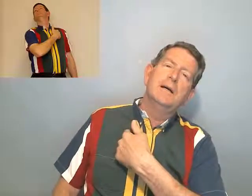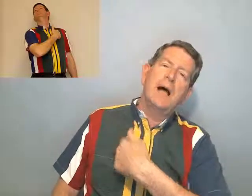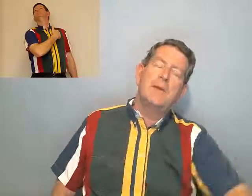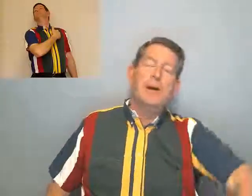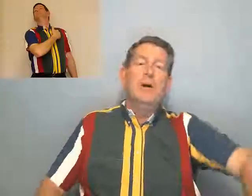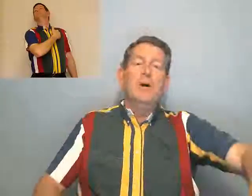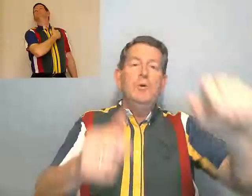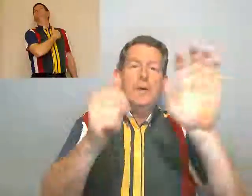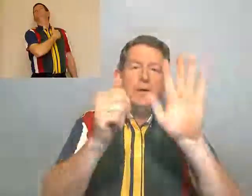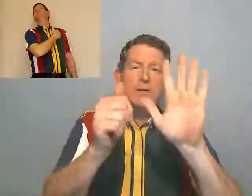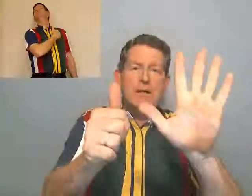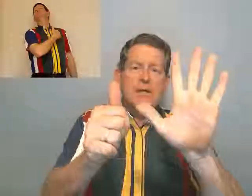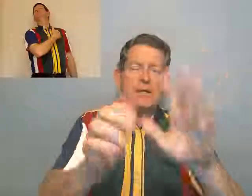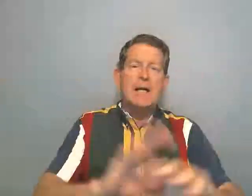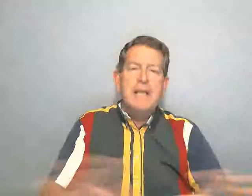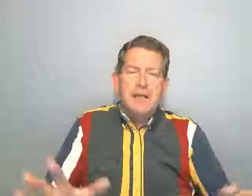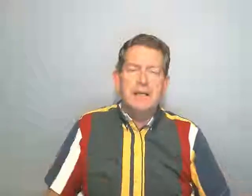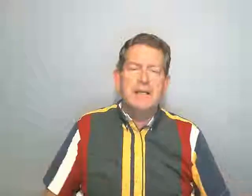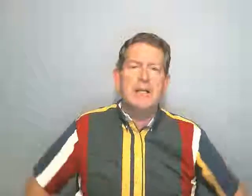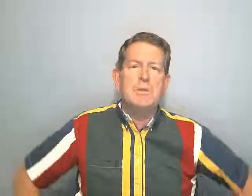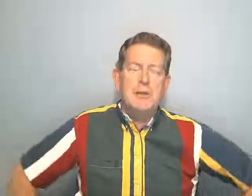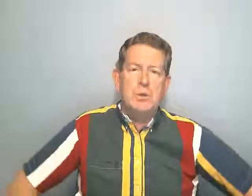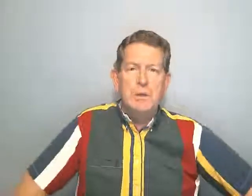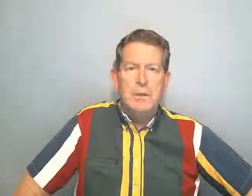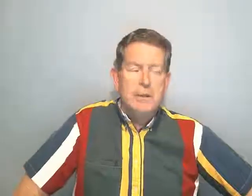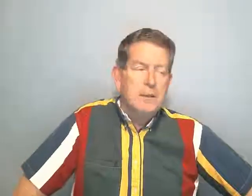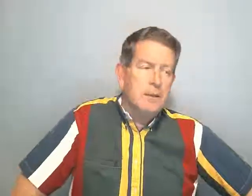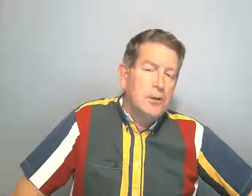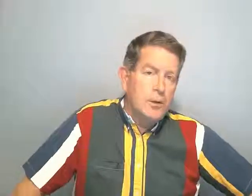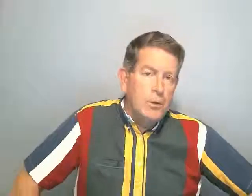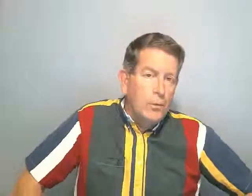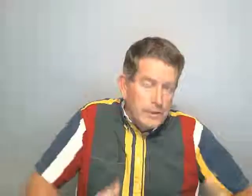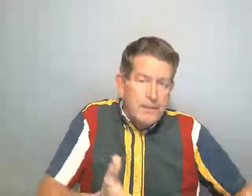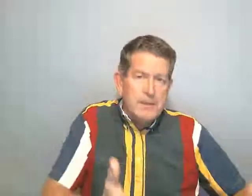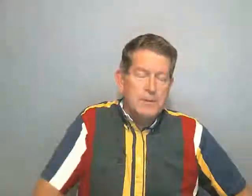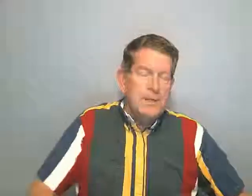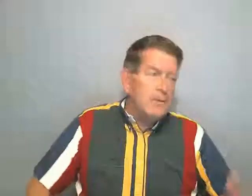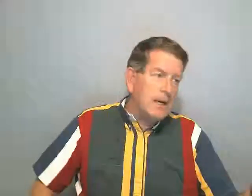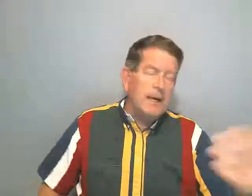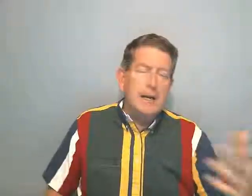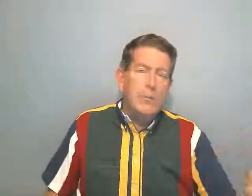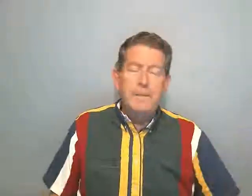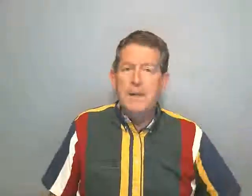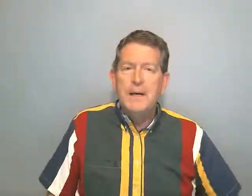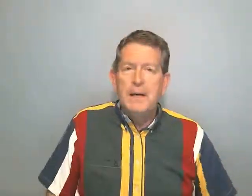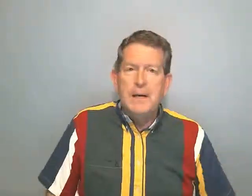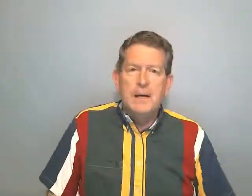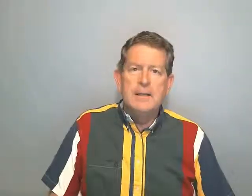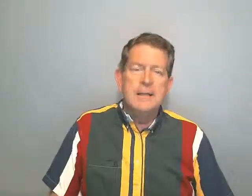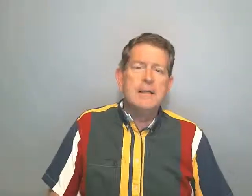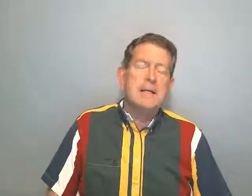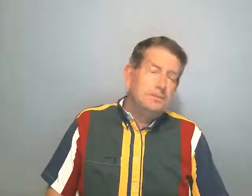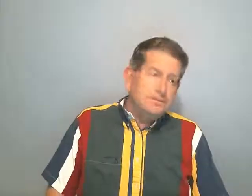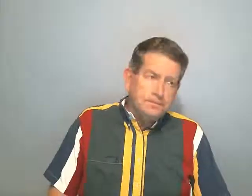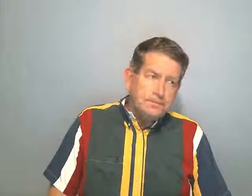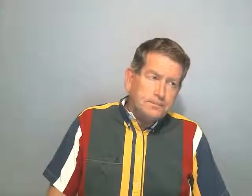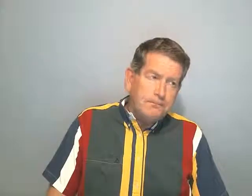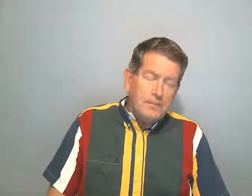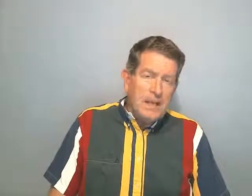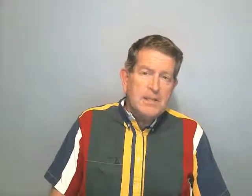bien. Numéro 6, la dernière des expressions qu'on vous a présentées, Michael et moi, c'est